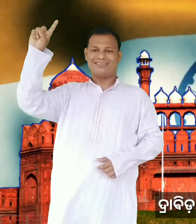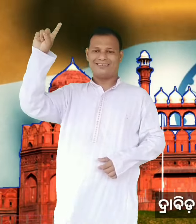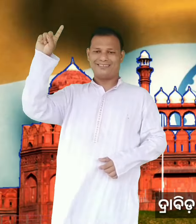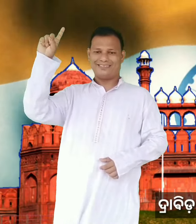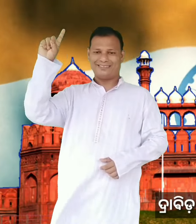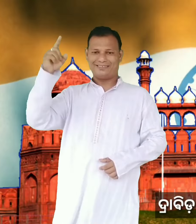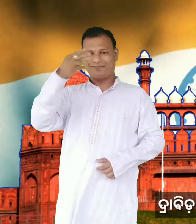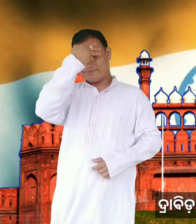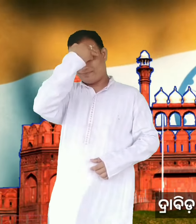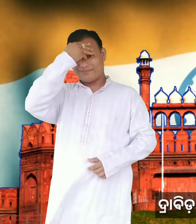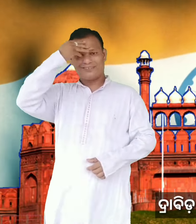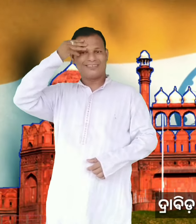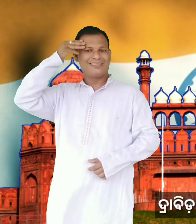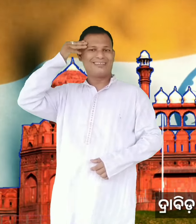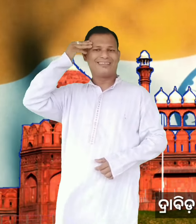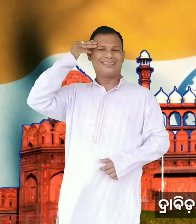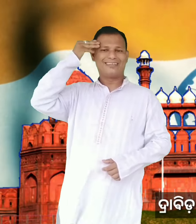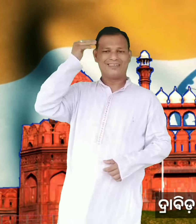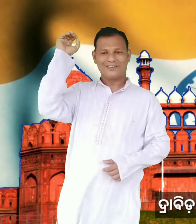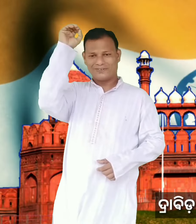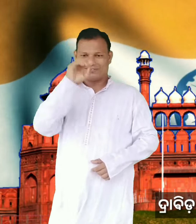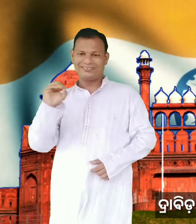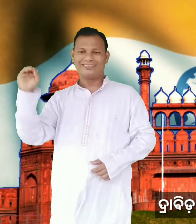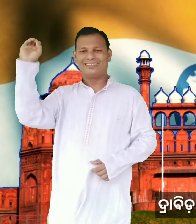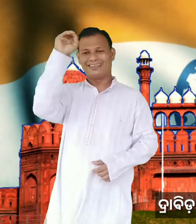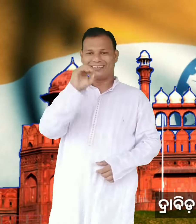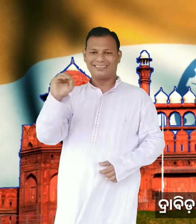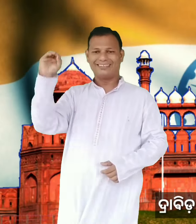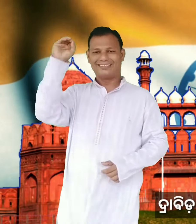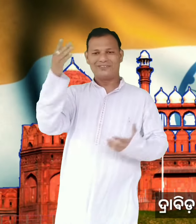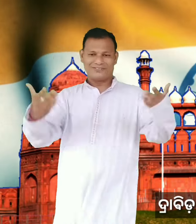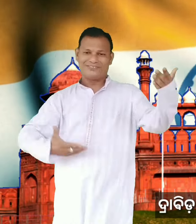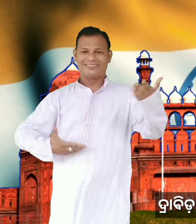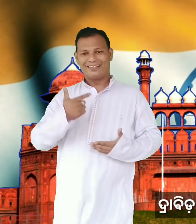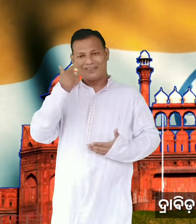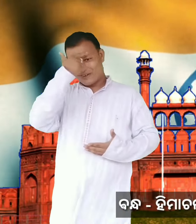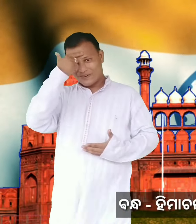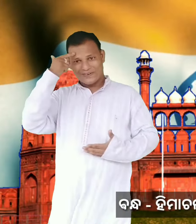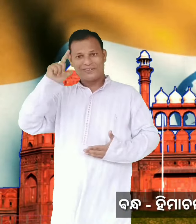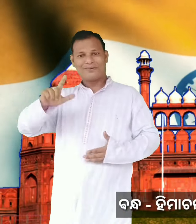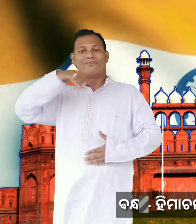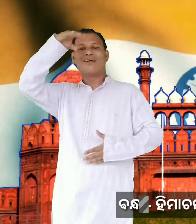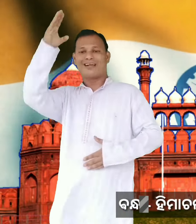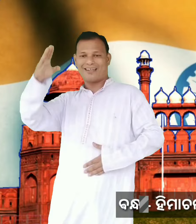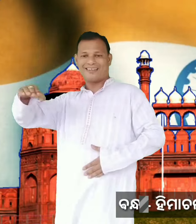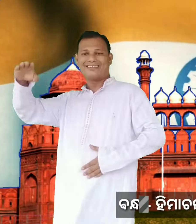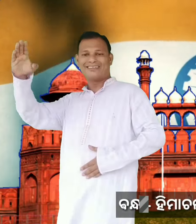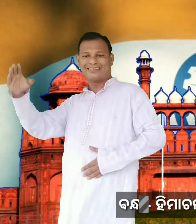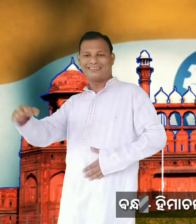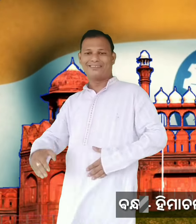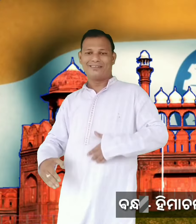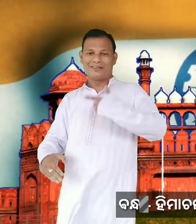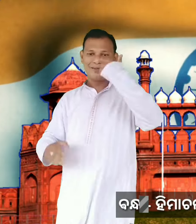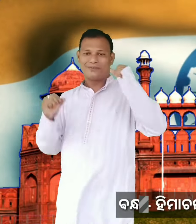उत्कल बंगा विंध्य हिमाचल यमुना